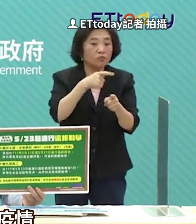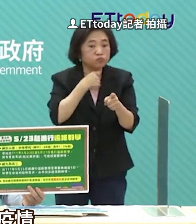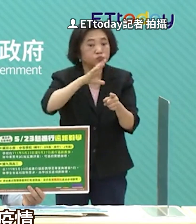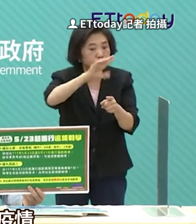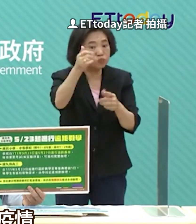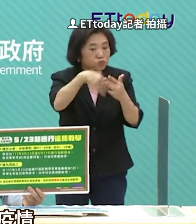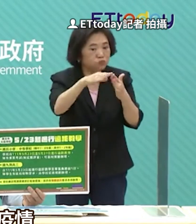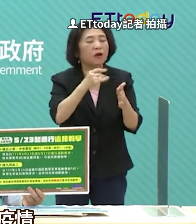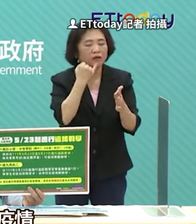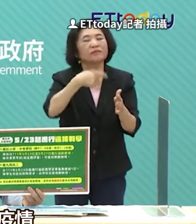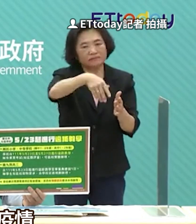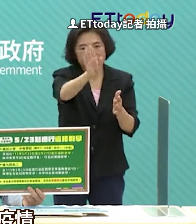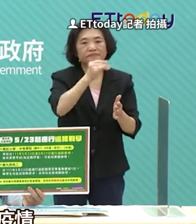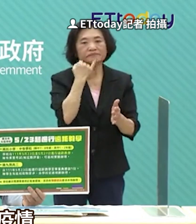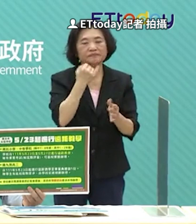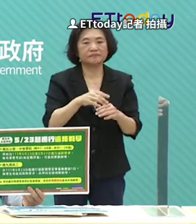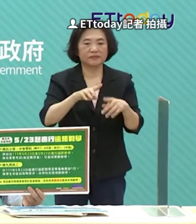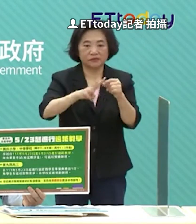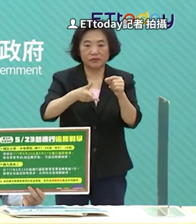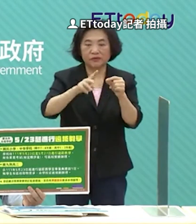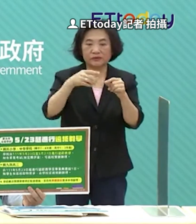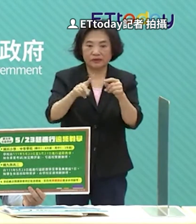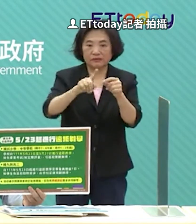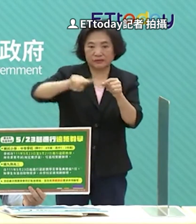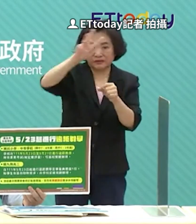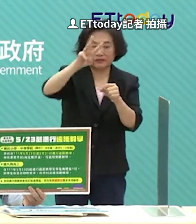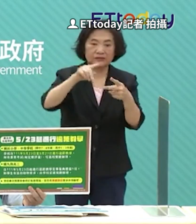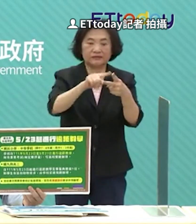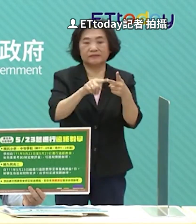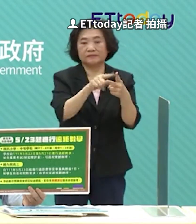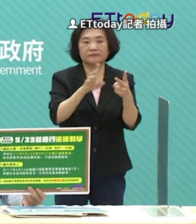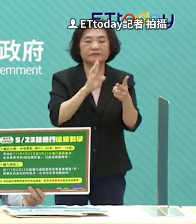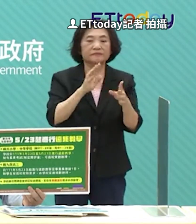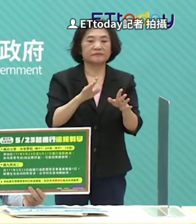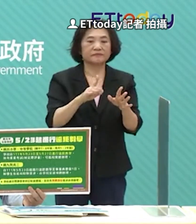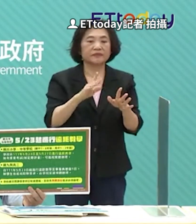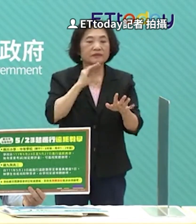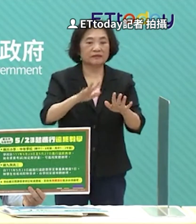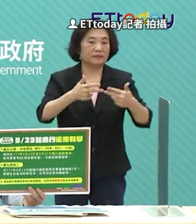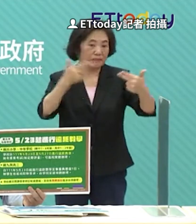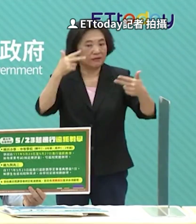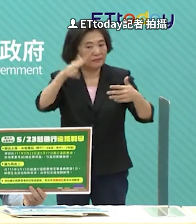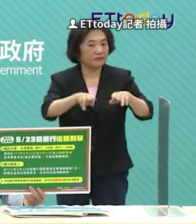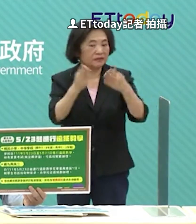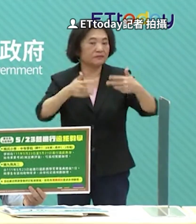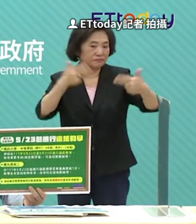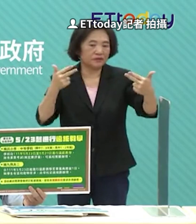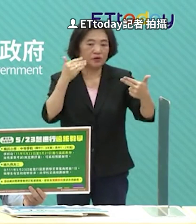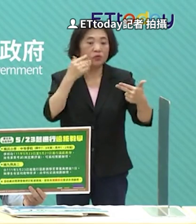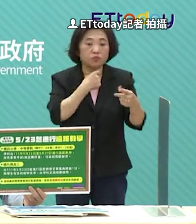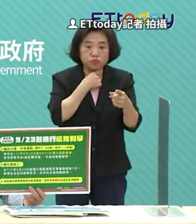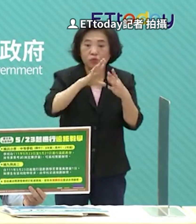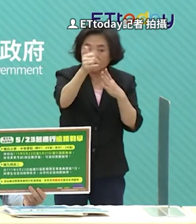所以原则上是这样，国三到高三。就从下个礼拜一开始，一直到毕业典礼，我们就有远距教学。那需要回到